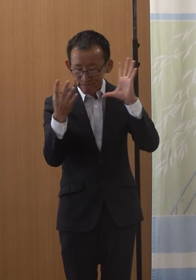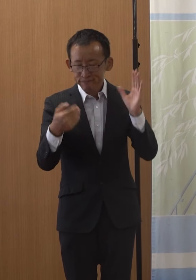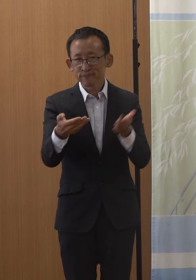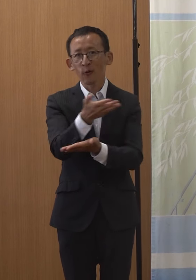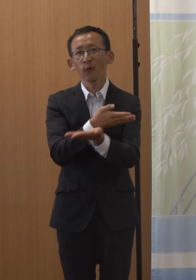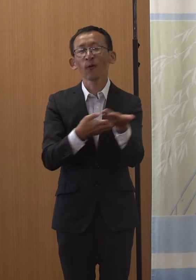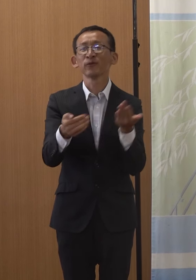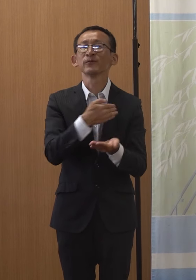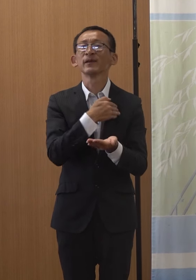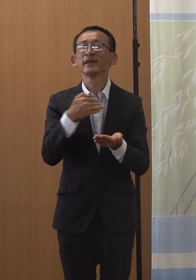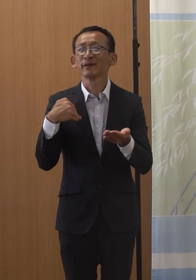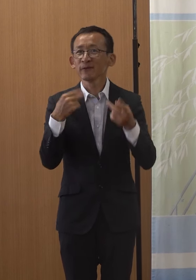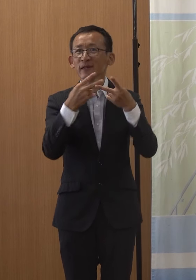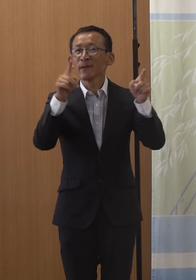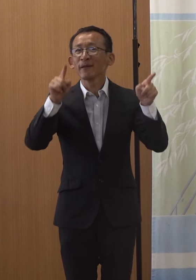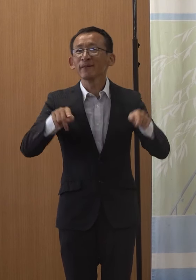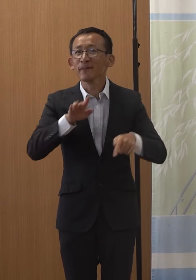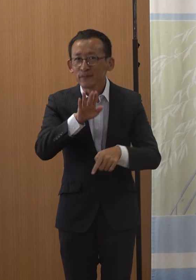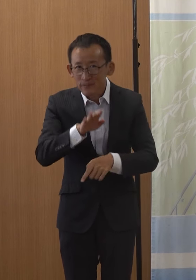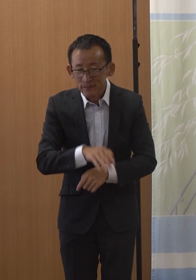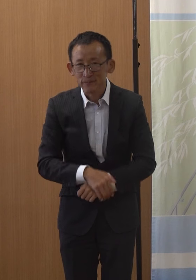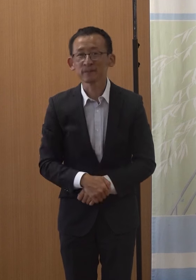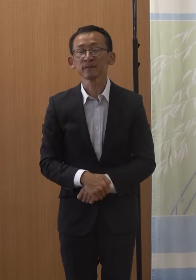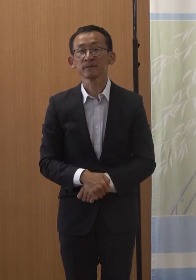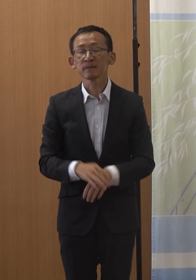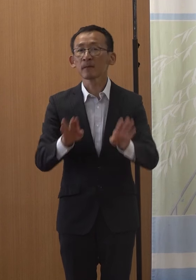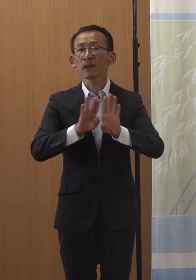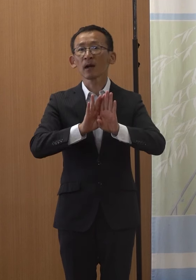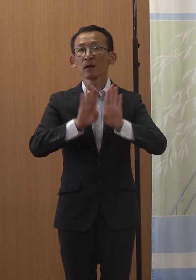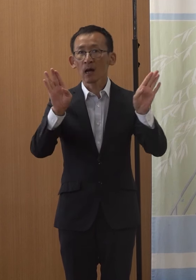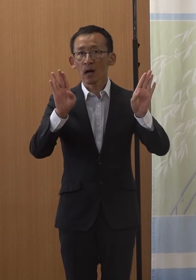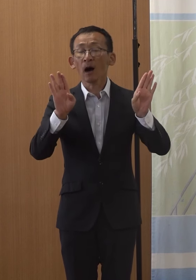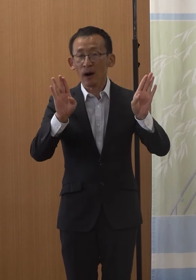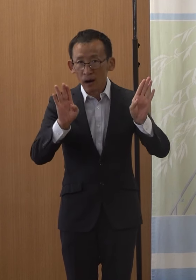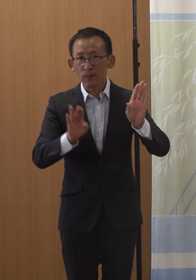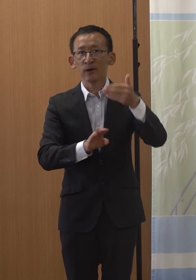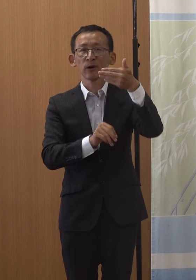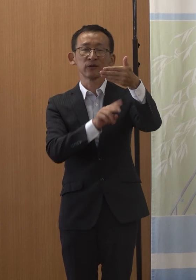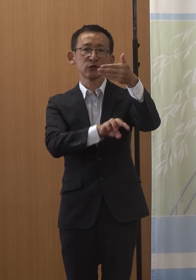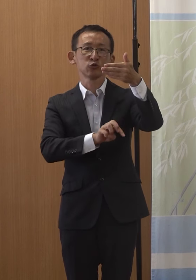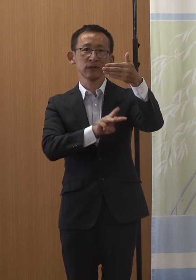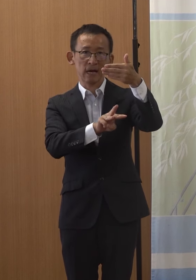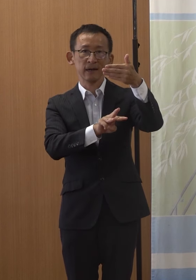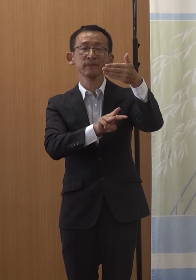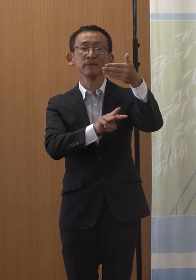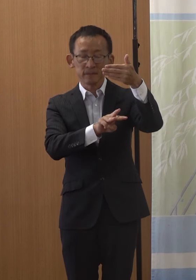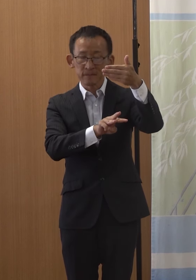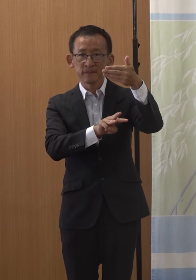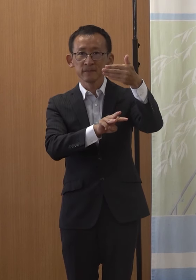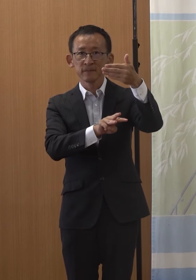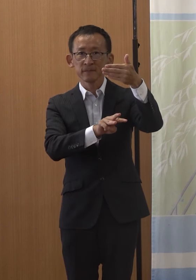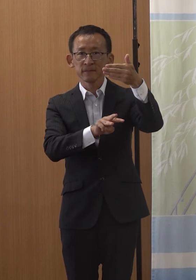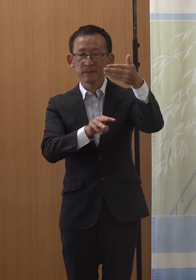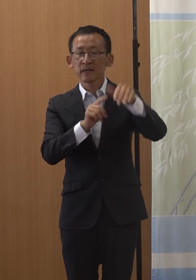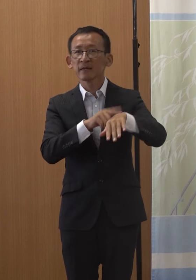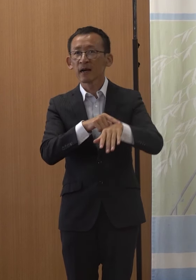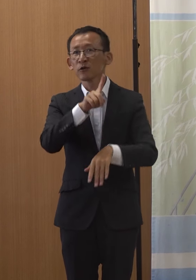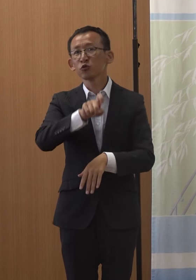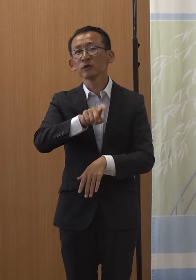またとないお祭りとなります。開催は9月23日月曜日の11時から18